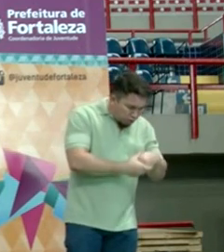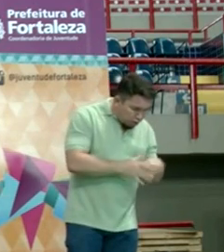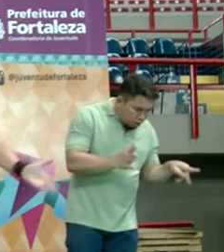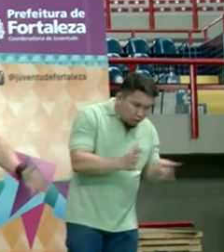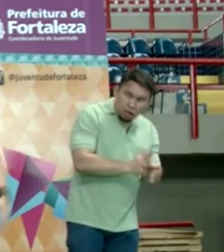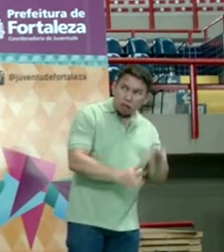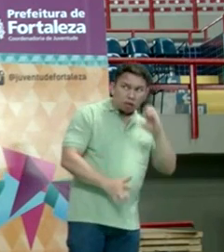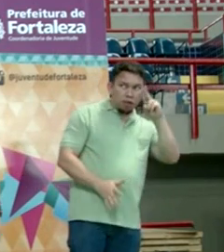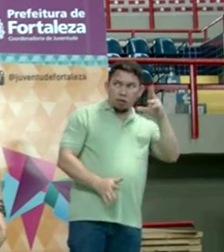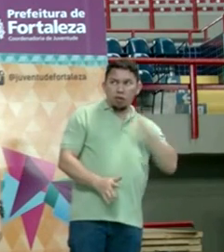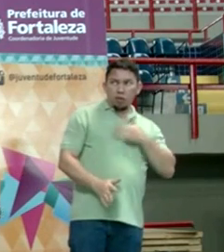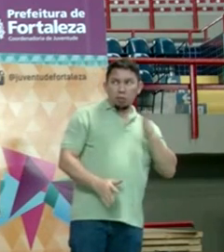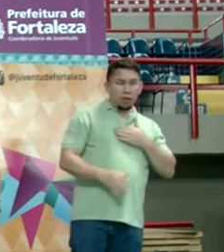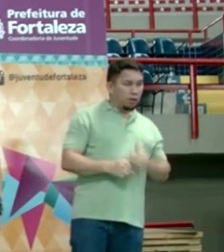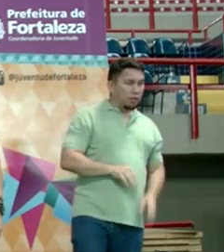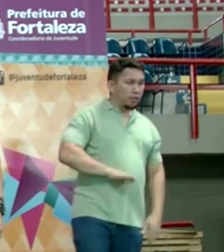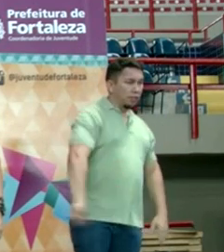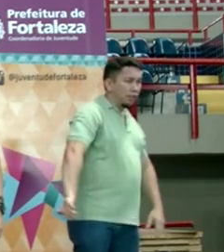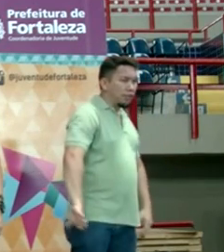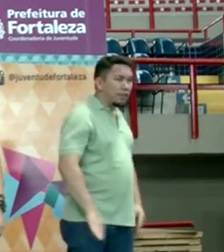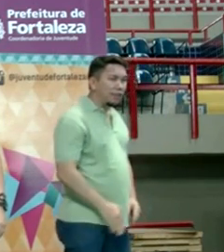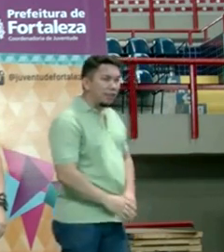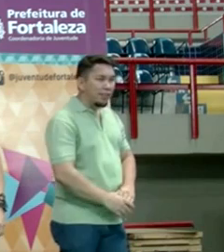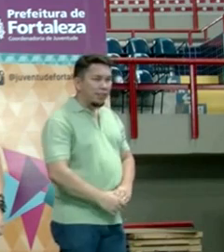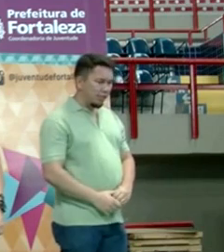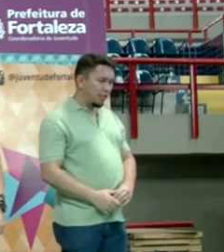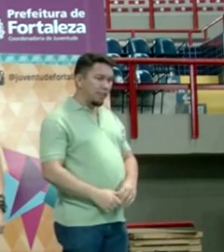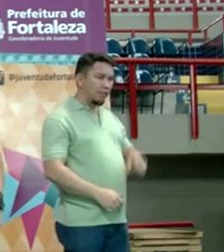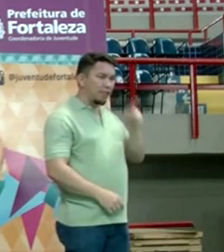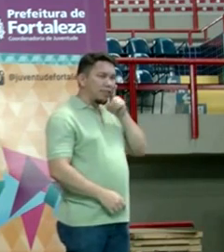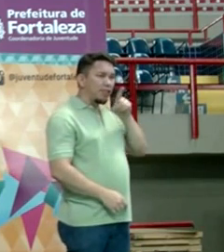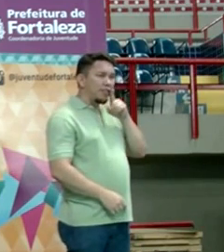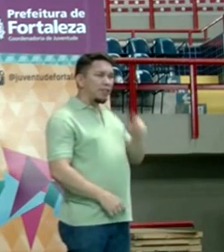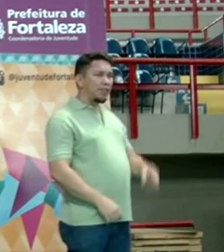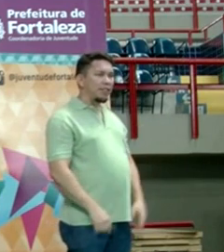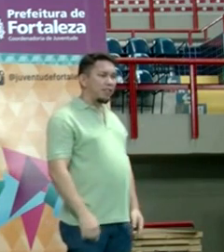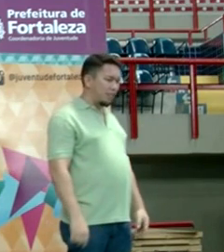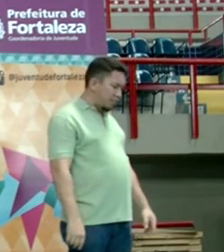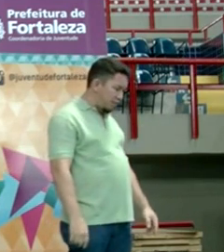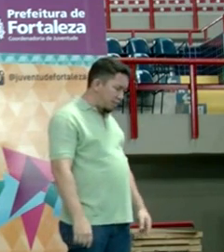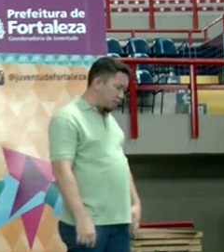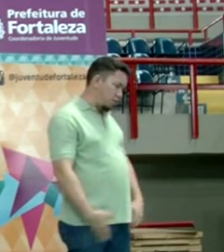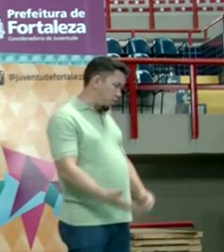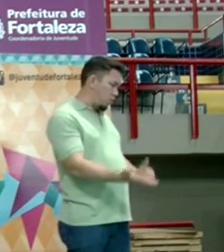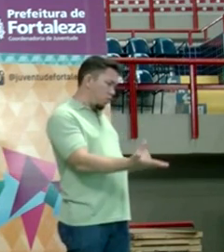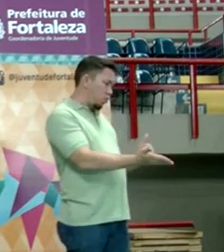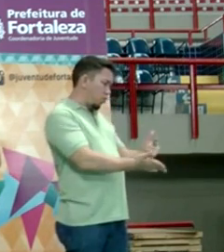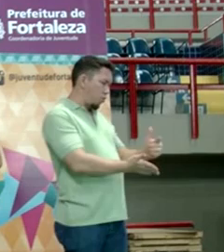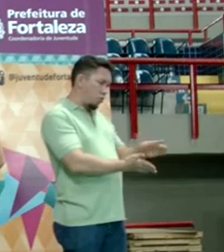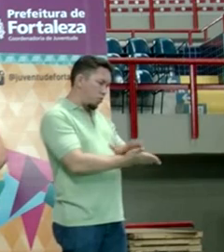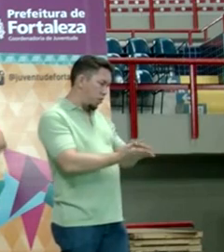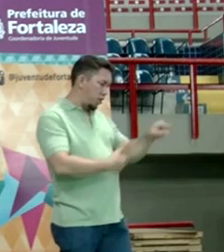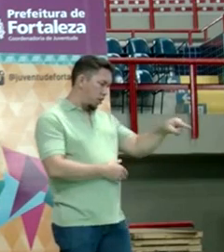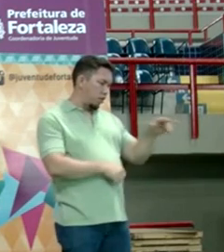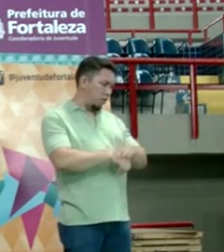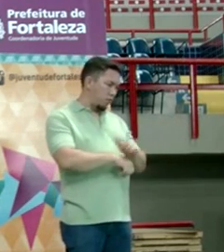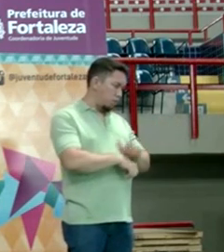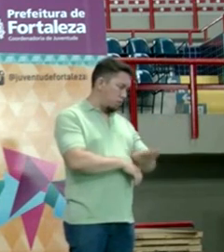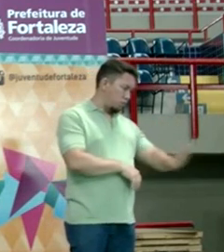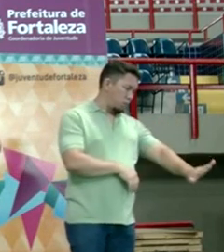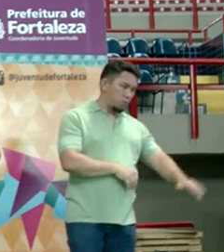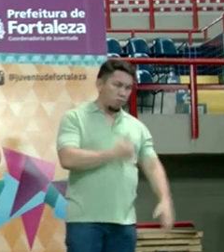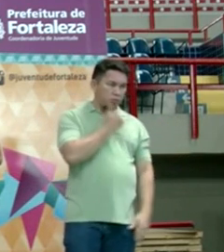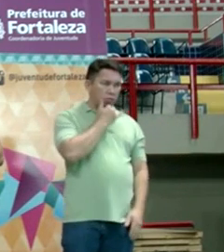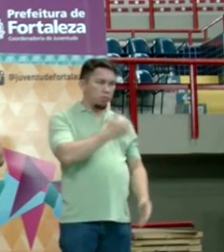Cuba, é de Cuba. Aí o governo americano fez o quê? Pois eu não compro mais nada que você produz. A